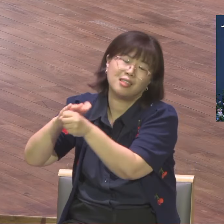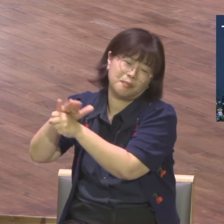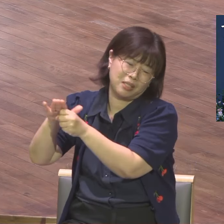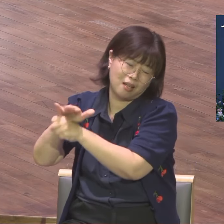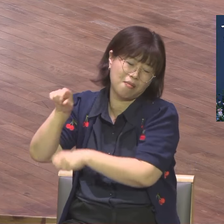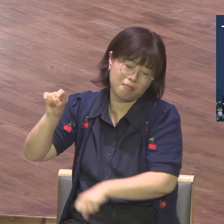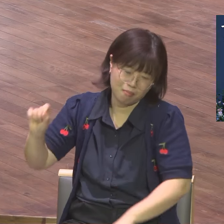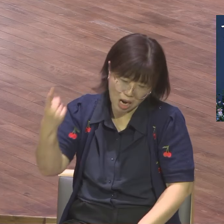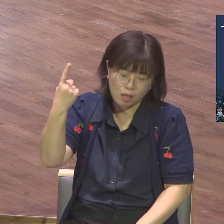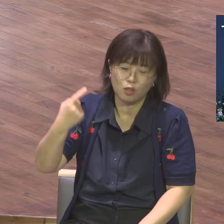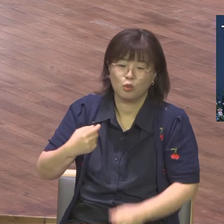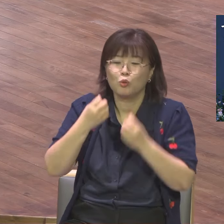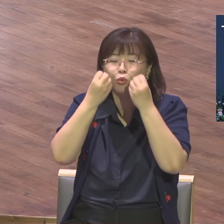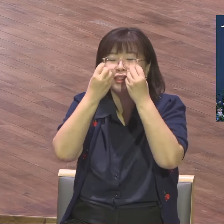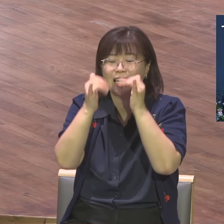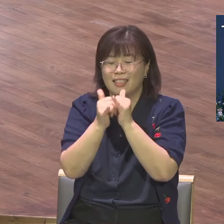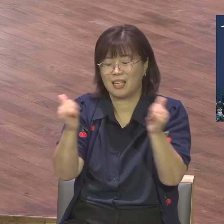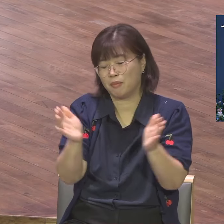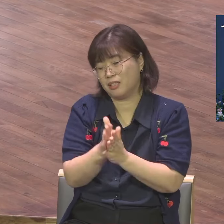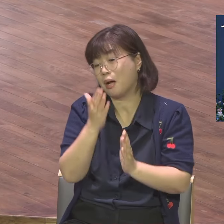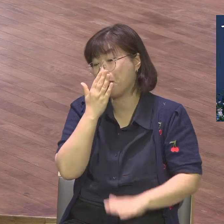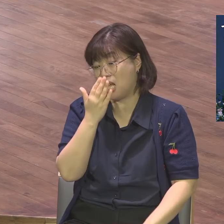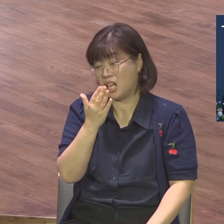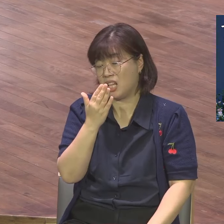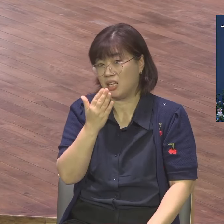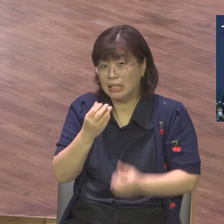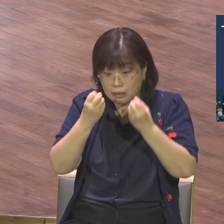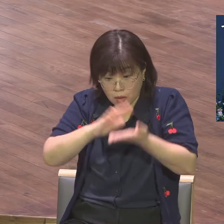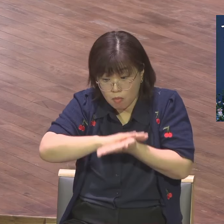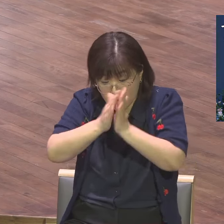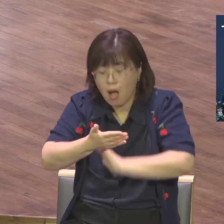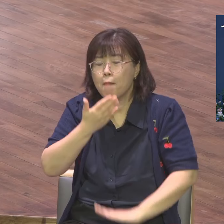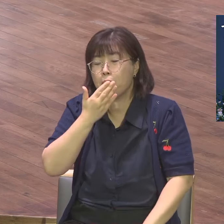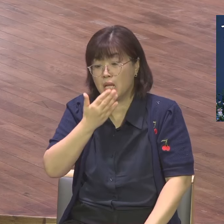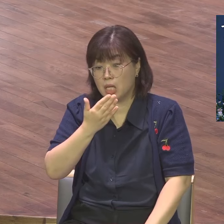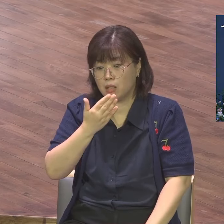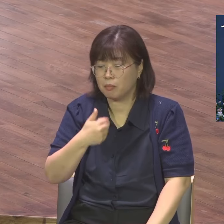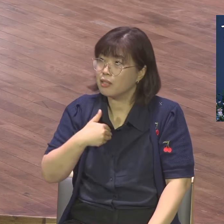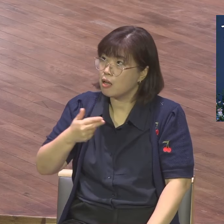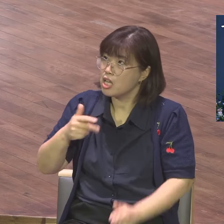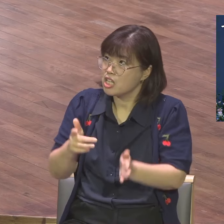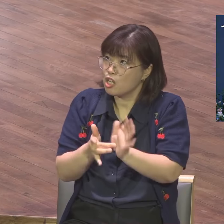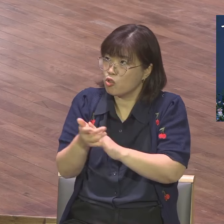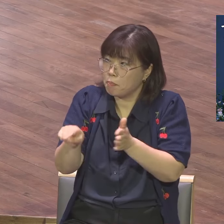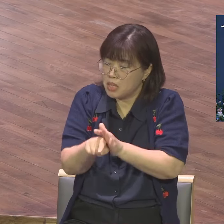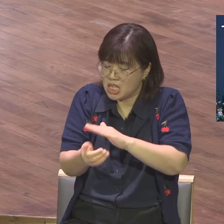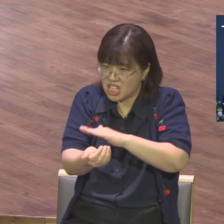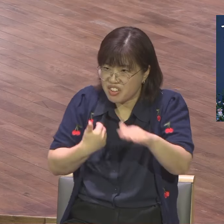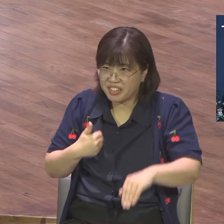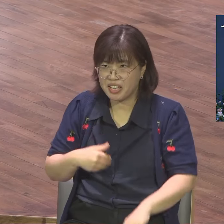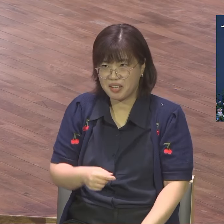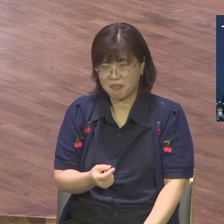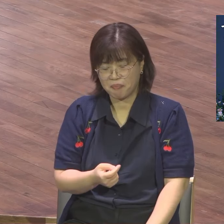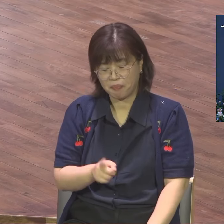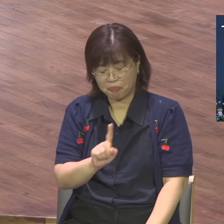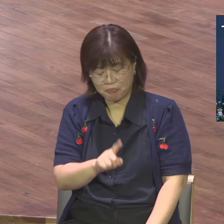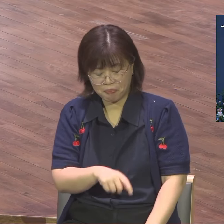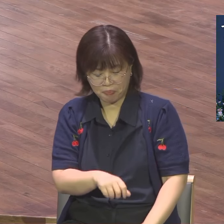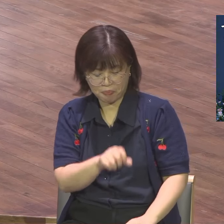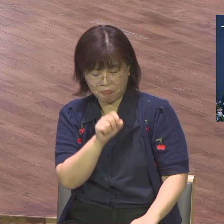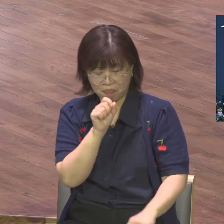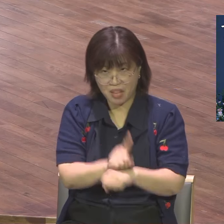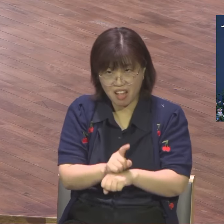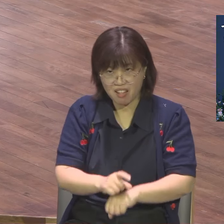이것이 변화된 신분이에요. 예수 믿기 전에 가졌던 그 못된 습관들 그 못된 성격들 그